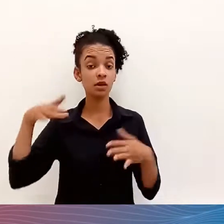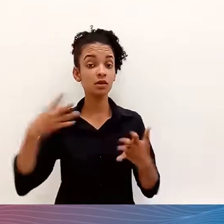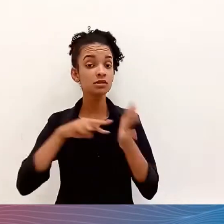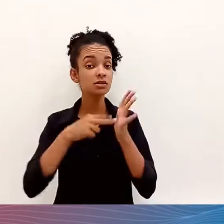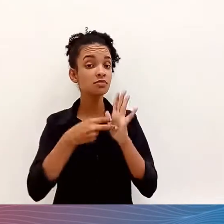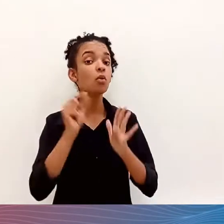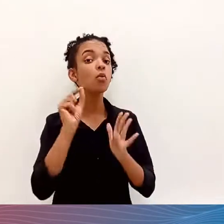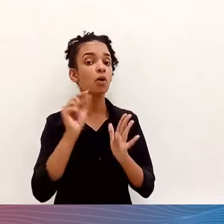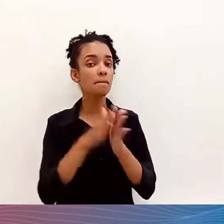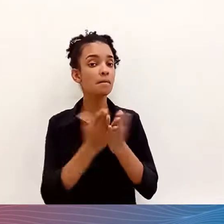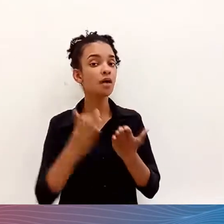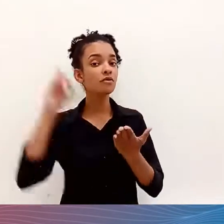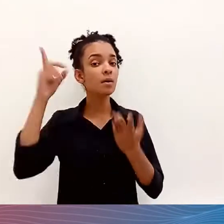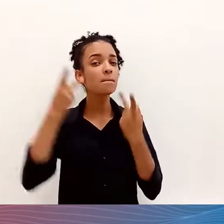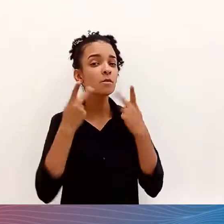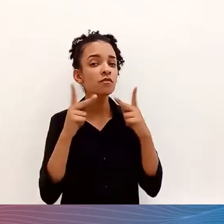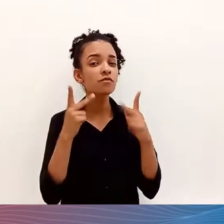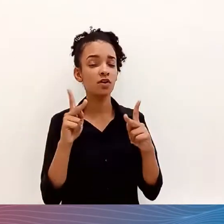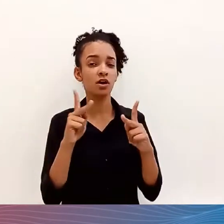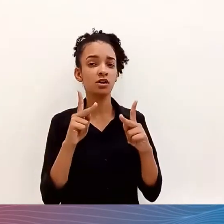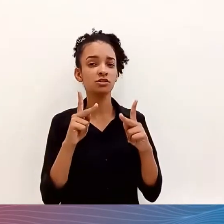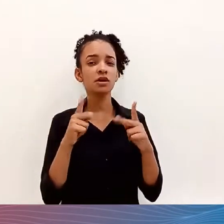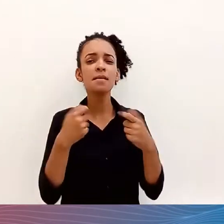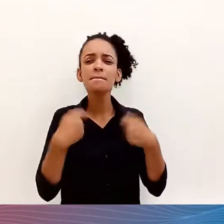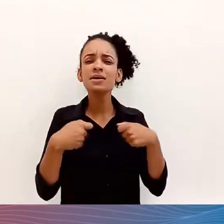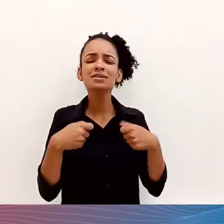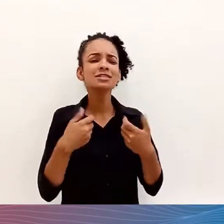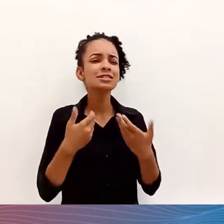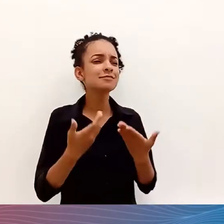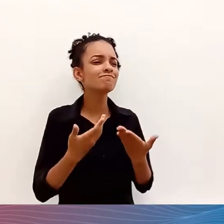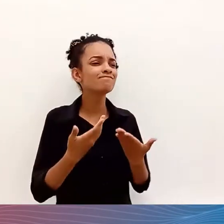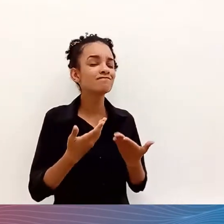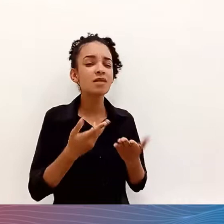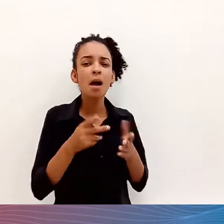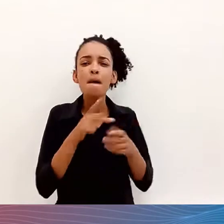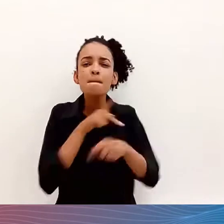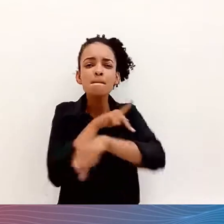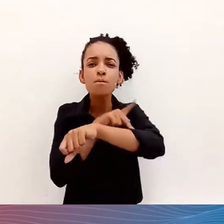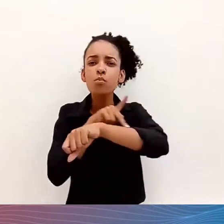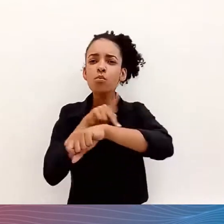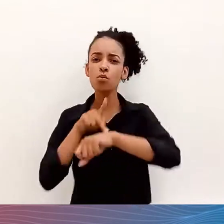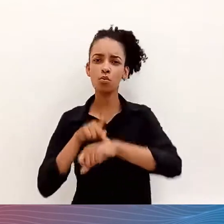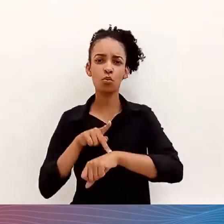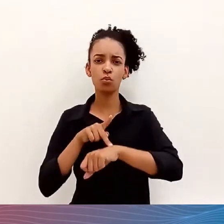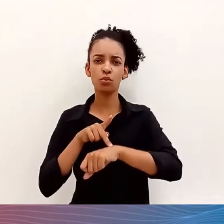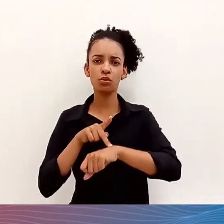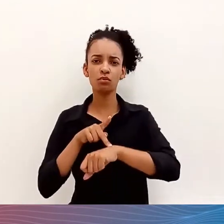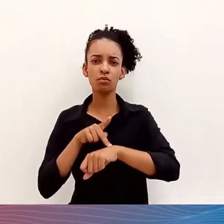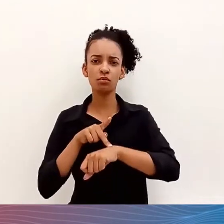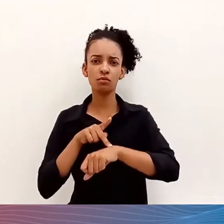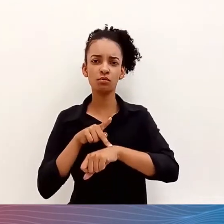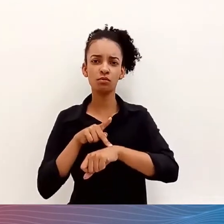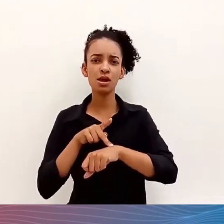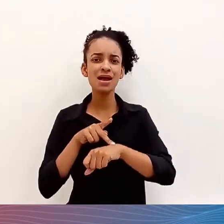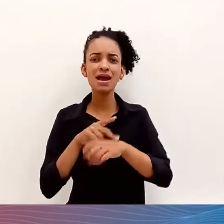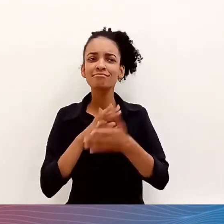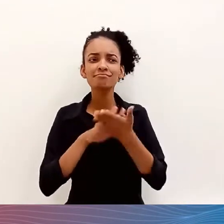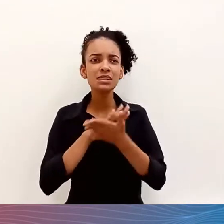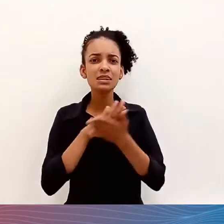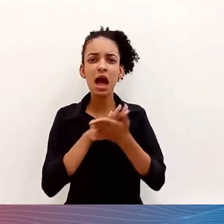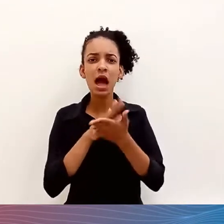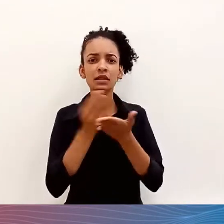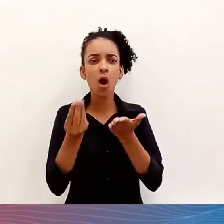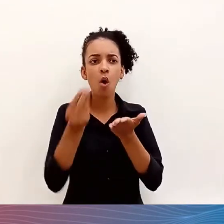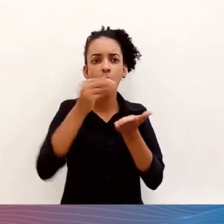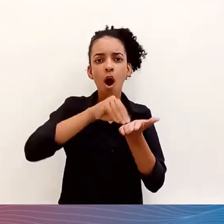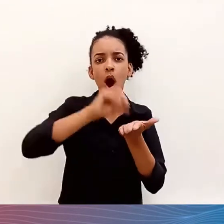tem que sair de uma maneira pura, sem interferência do homem na sua essência. O homem